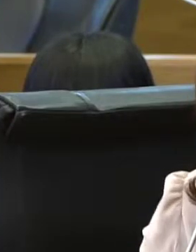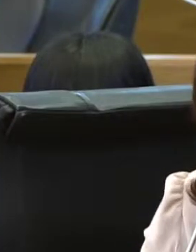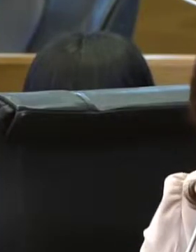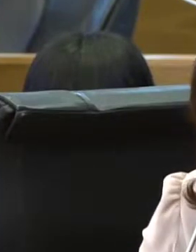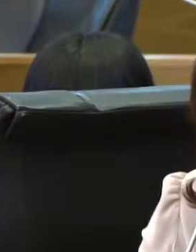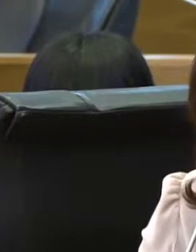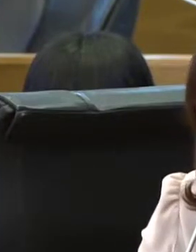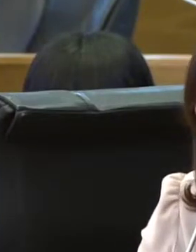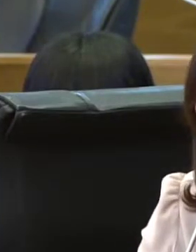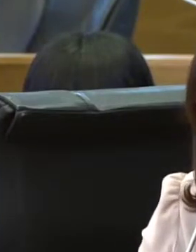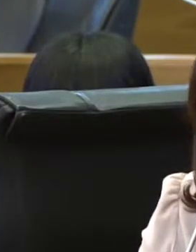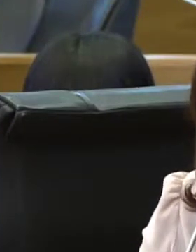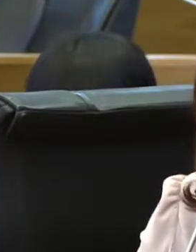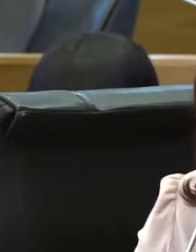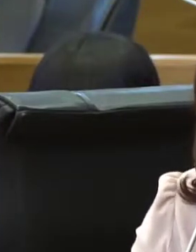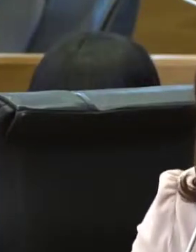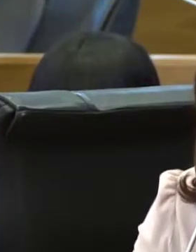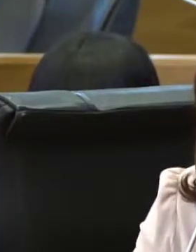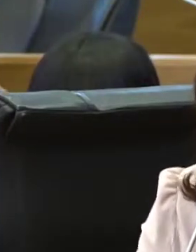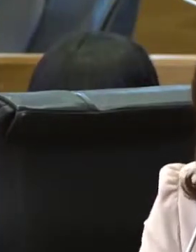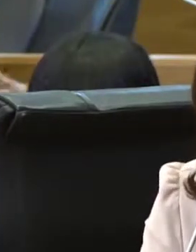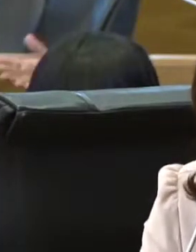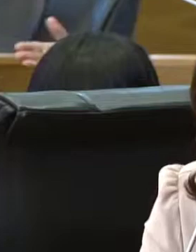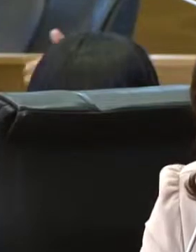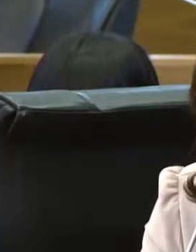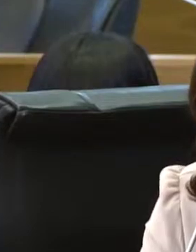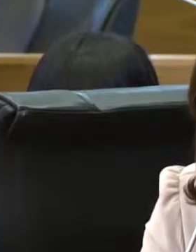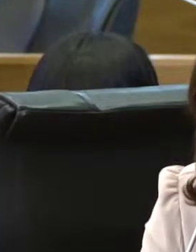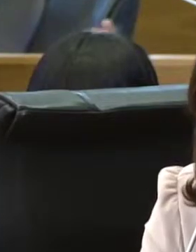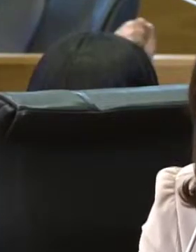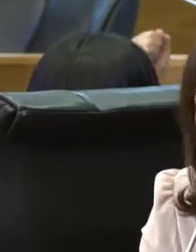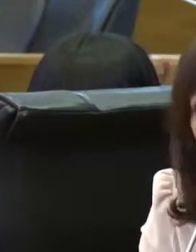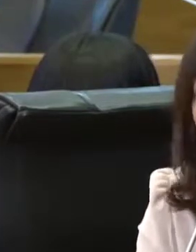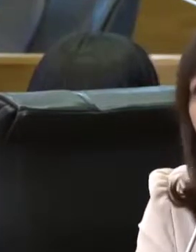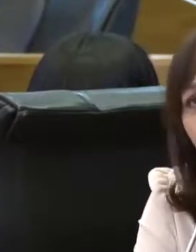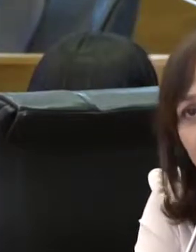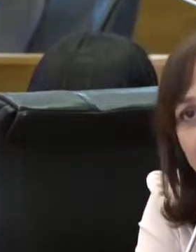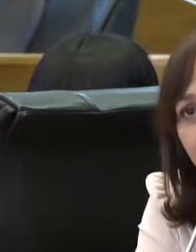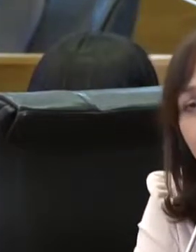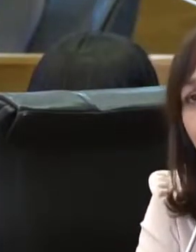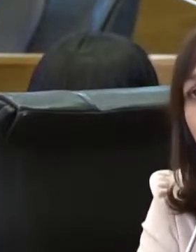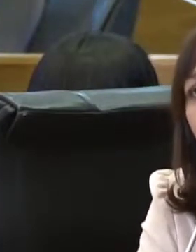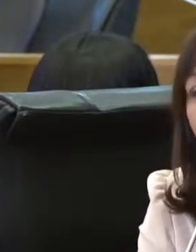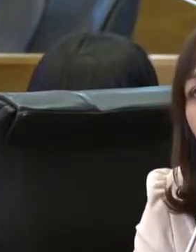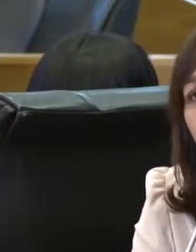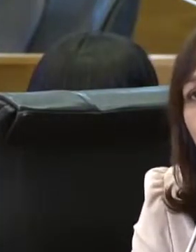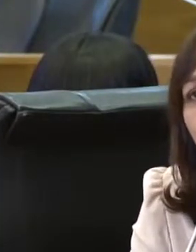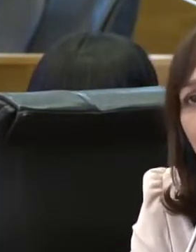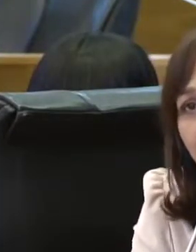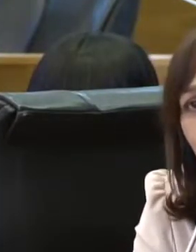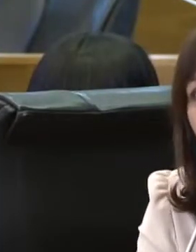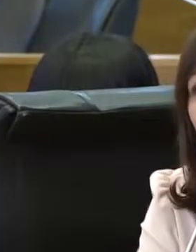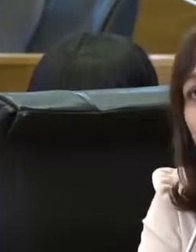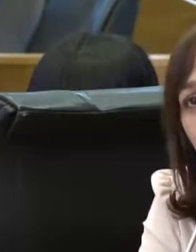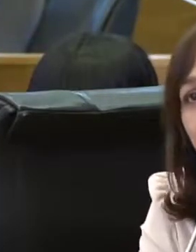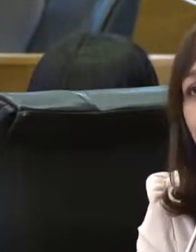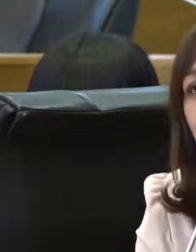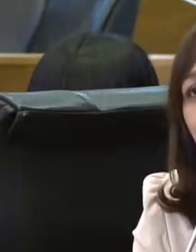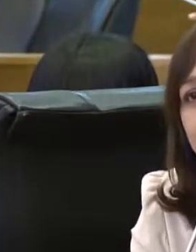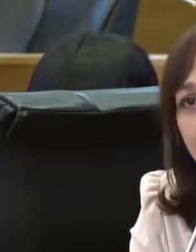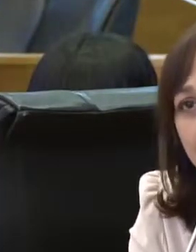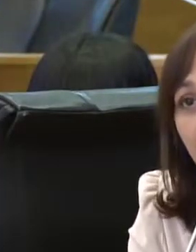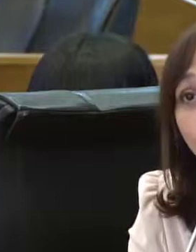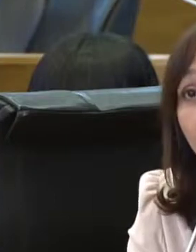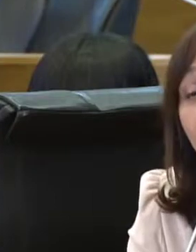precisamos efetivamente acompanhar, tanto em nível do governo municipal, também conversar com os rodoviários, conversar com a